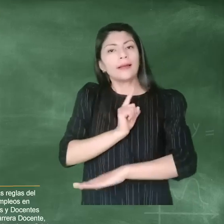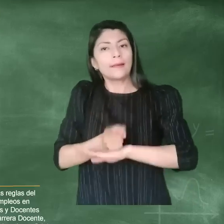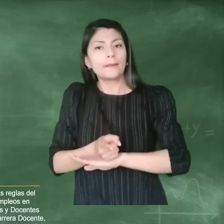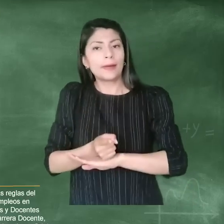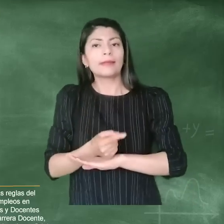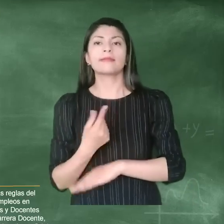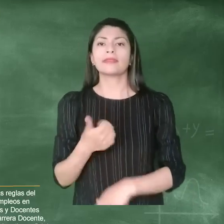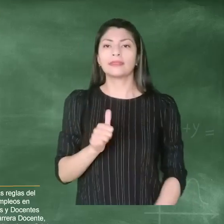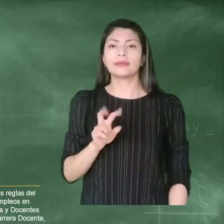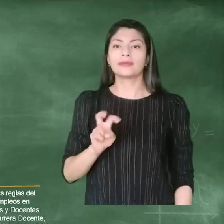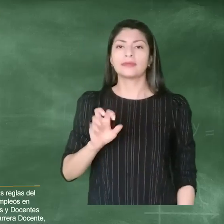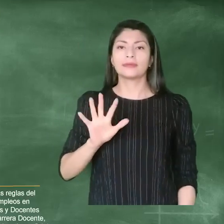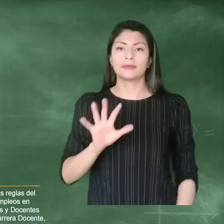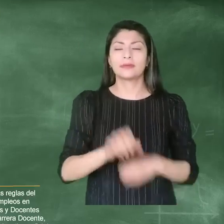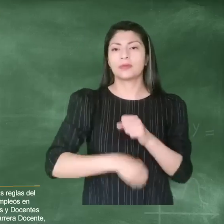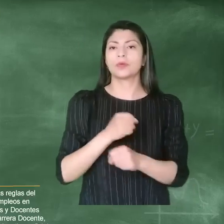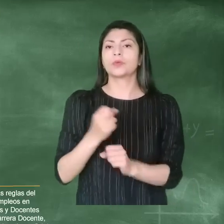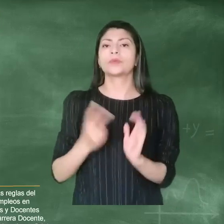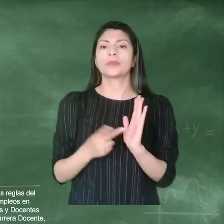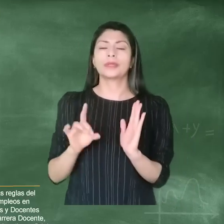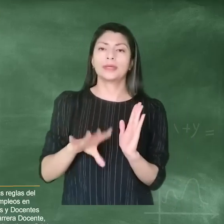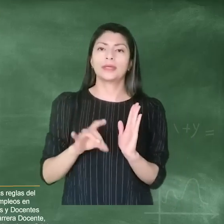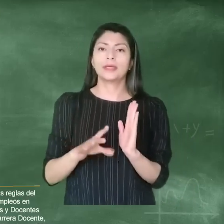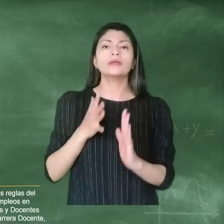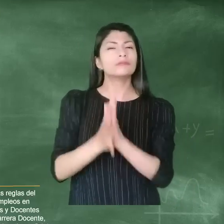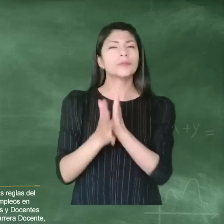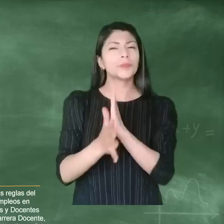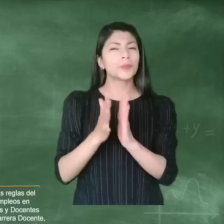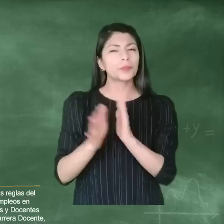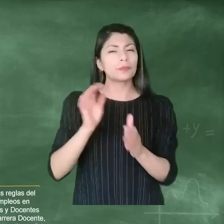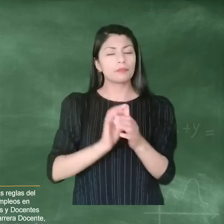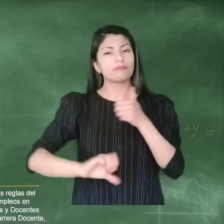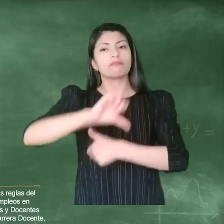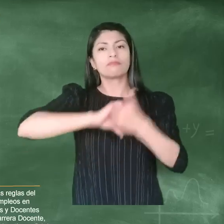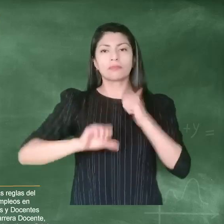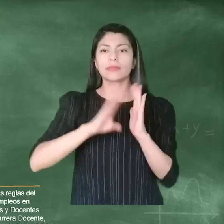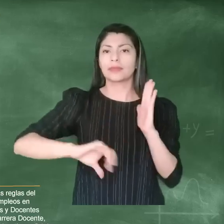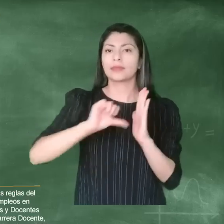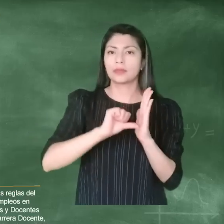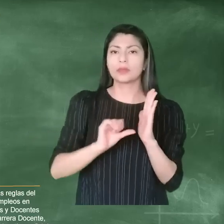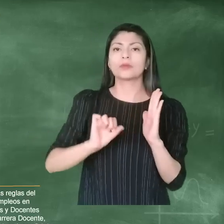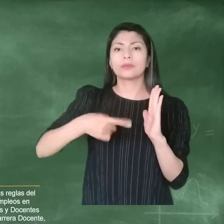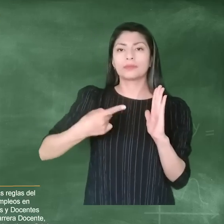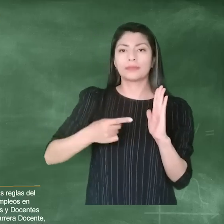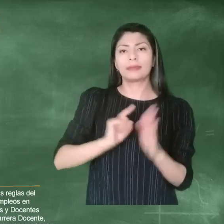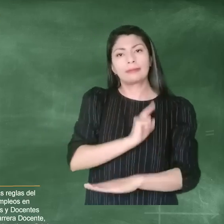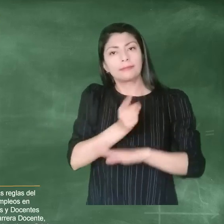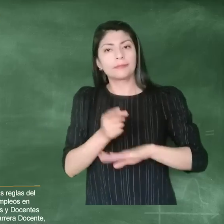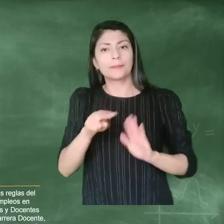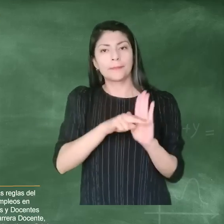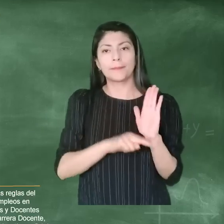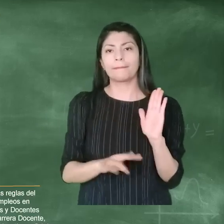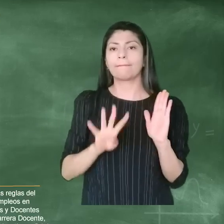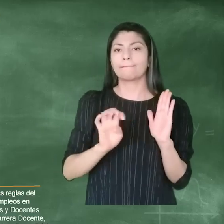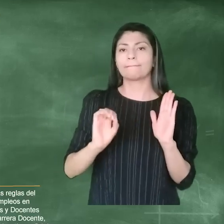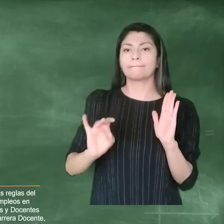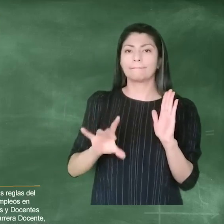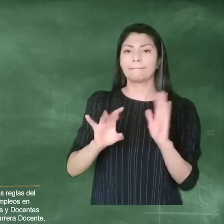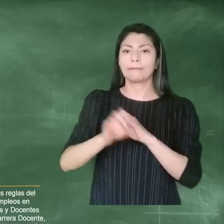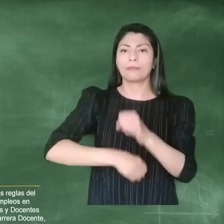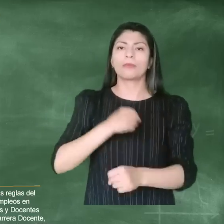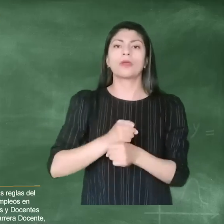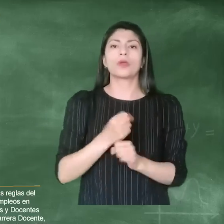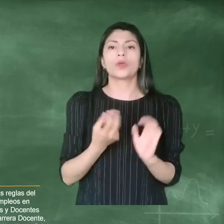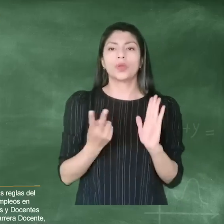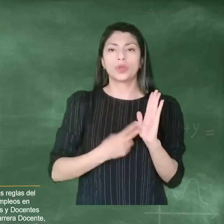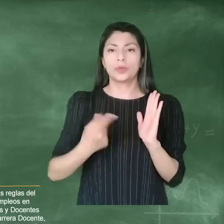2.4.1.1.13 del Decreto Único Reglamentario 1075 de 2015, subrogado por el artículo primero del Decreto